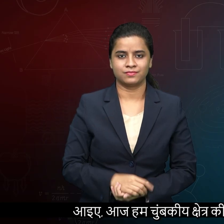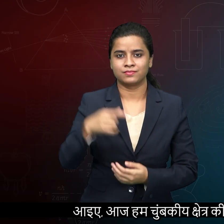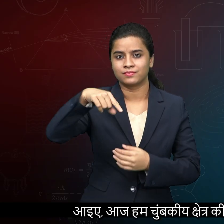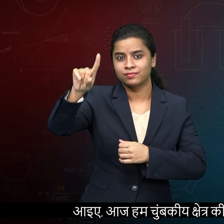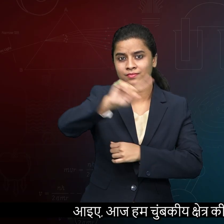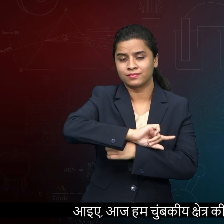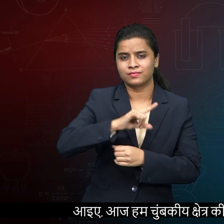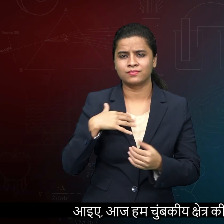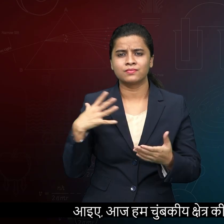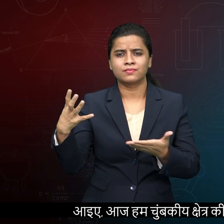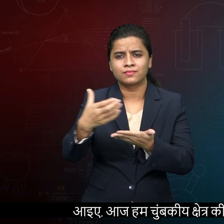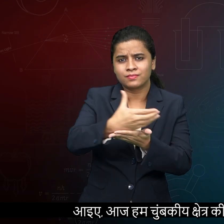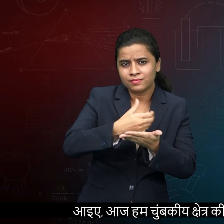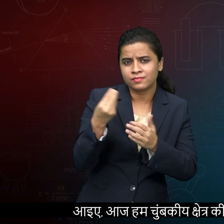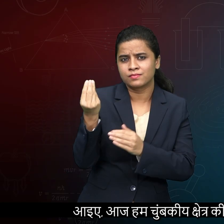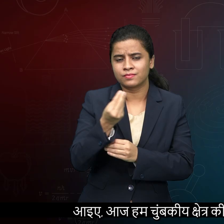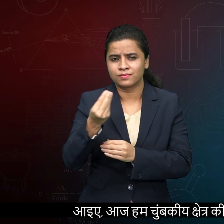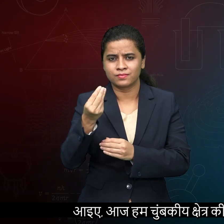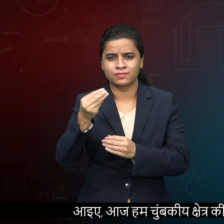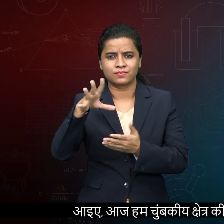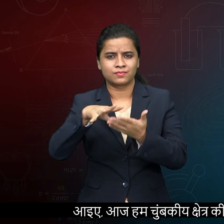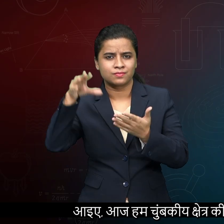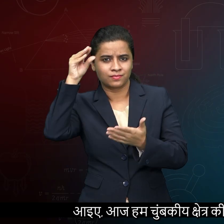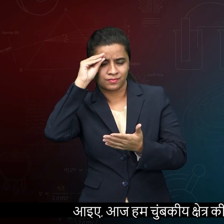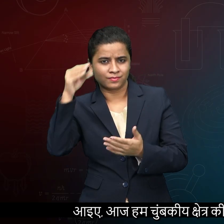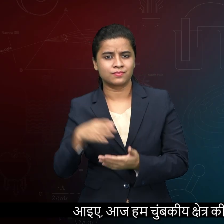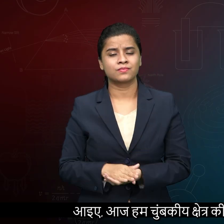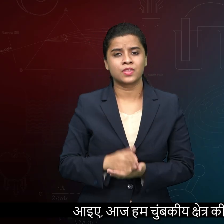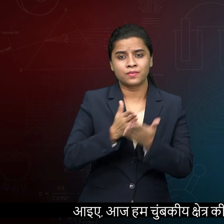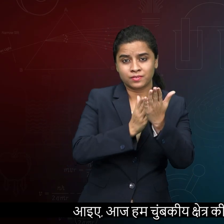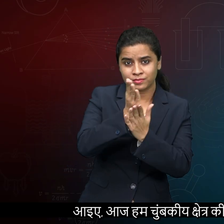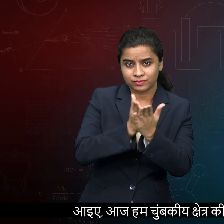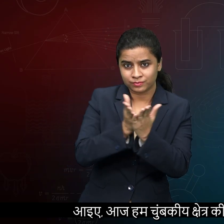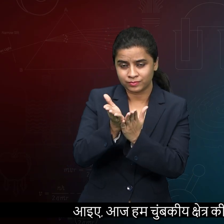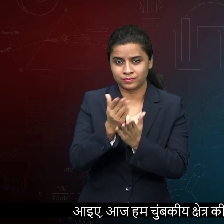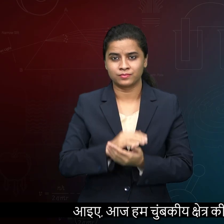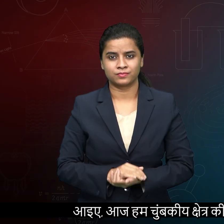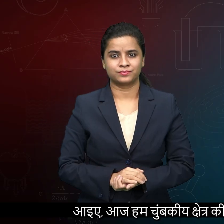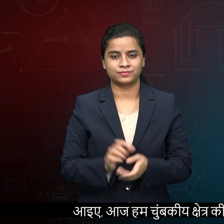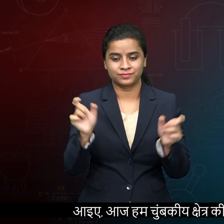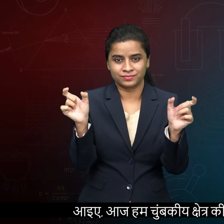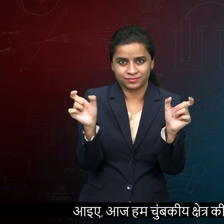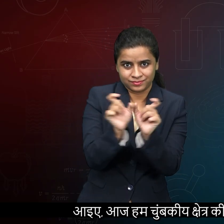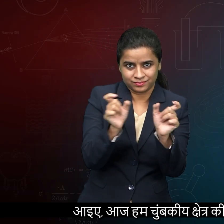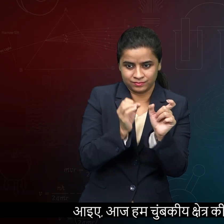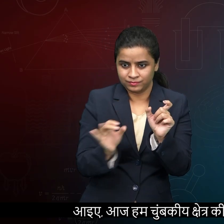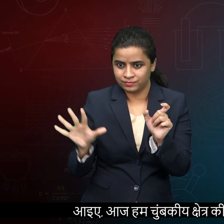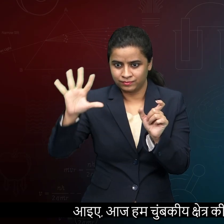आइए आज हम चुंबकीय क्षेत्र की दिशा के बारे में कुछ जानकारी एकत्र करते